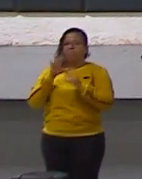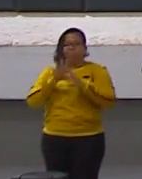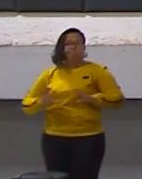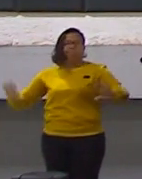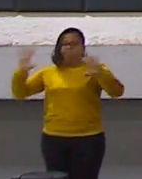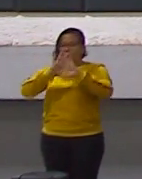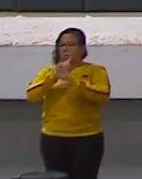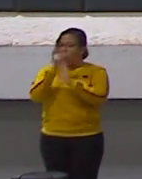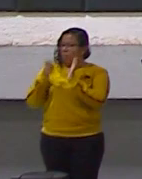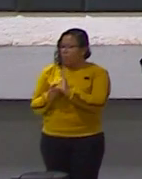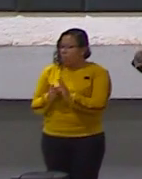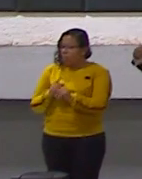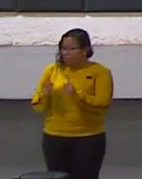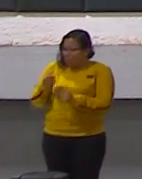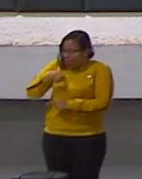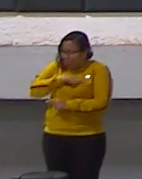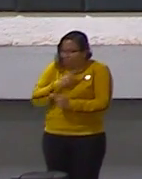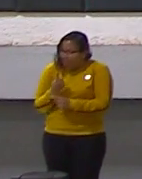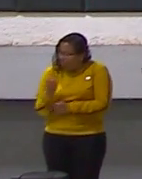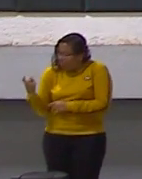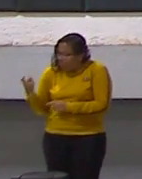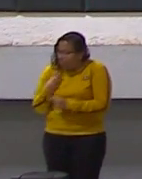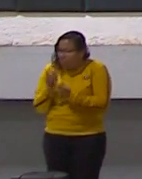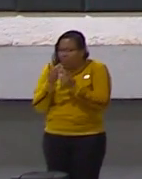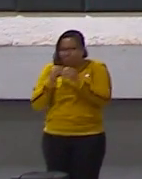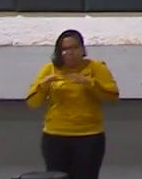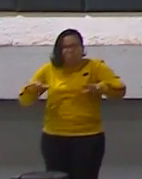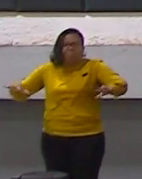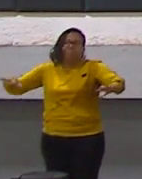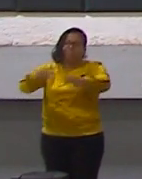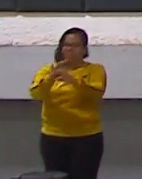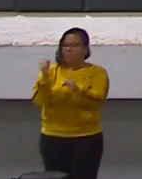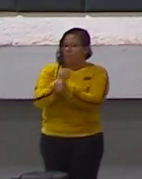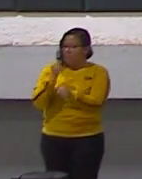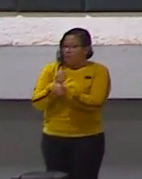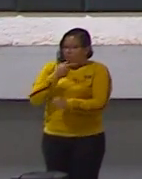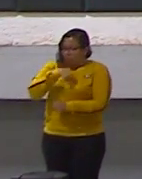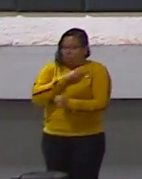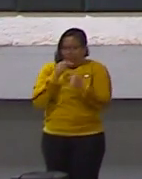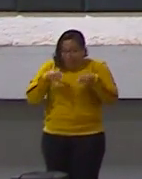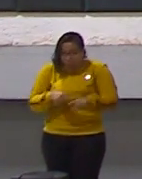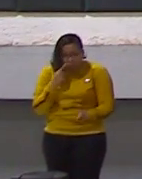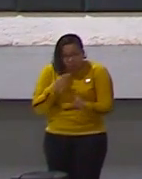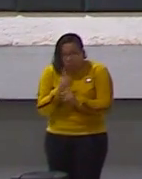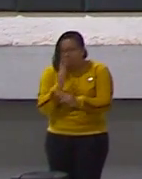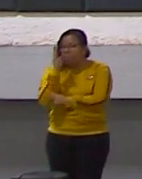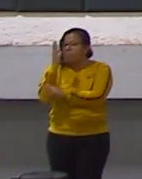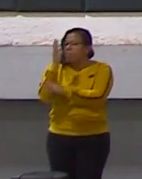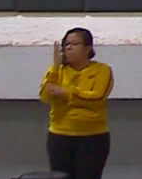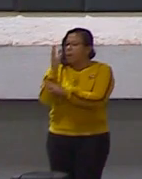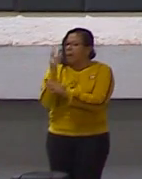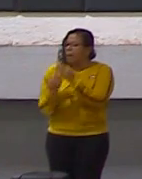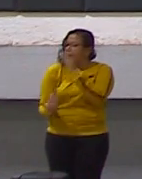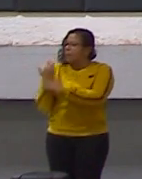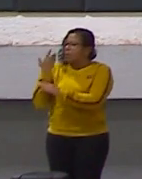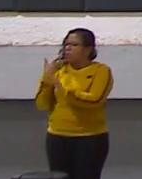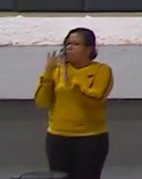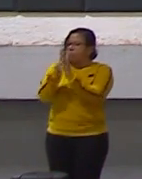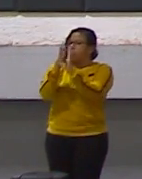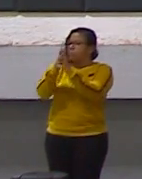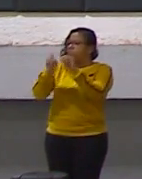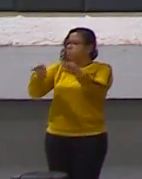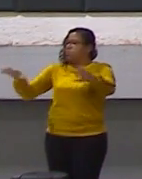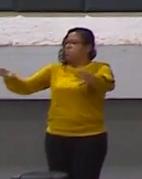hay poca circulación de ese trabajo que es el que quiere recuperar esa cátedra y que además no le cuesta y